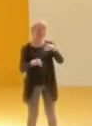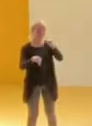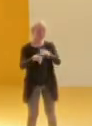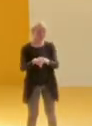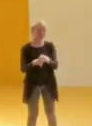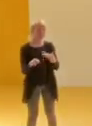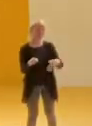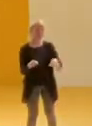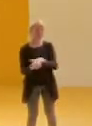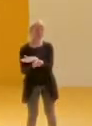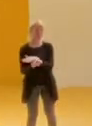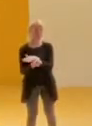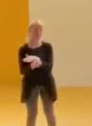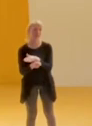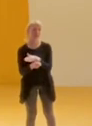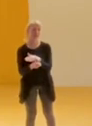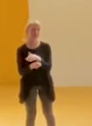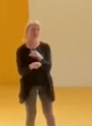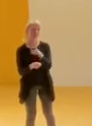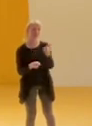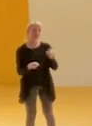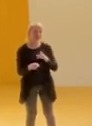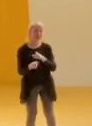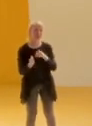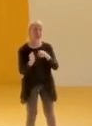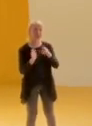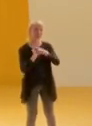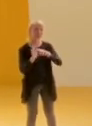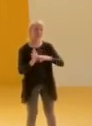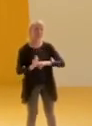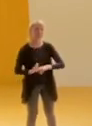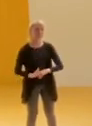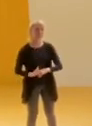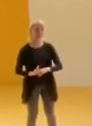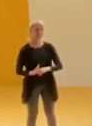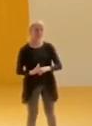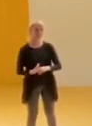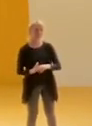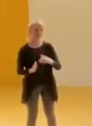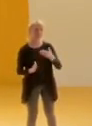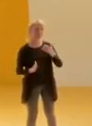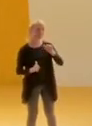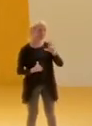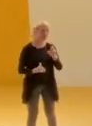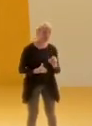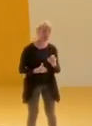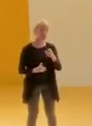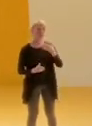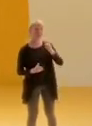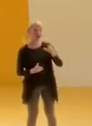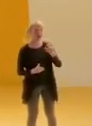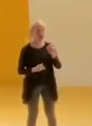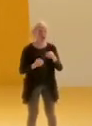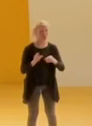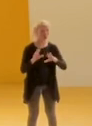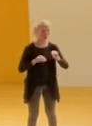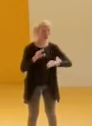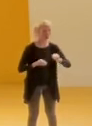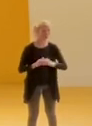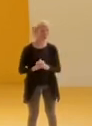spełnienie tych tych niezbędnych mikro i makroekonomicznych warunków które mogą pozwolić na to żeby